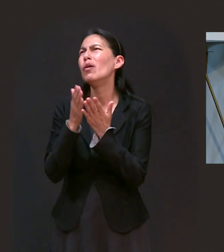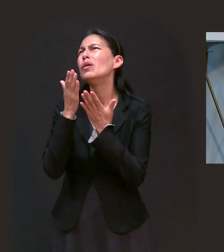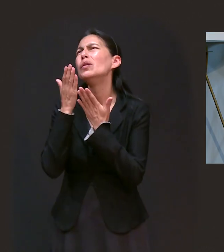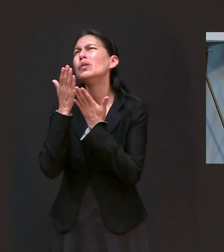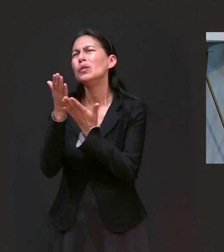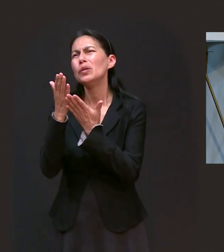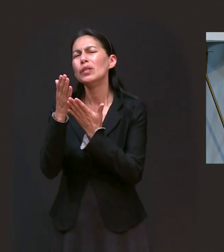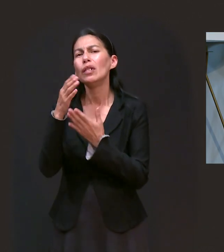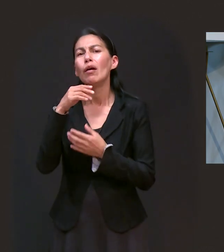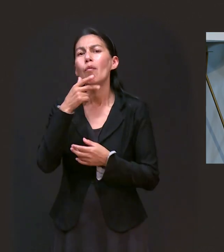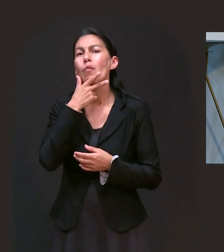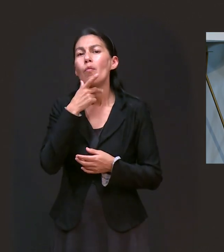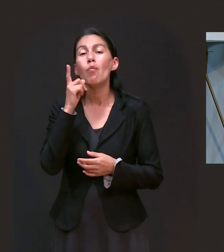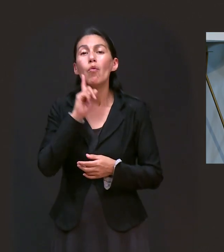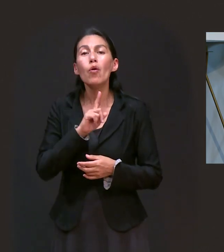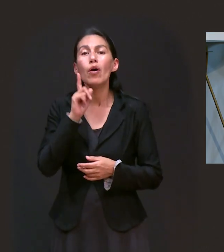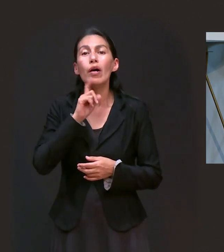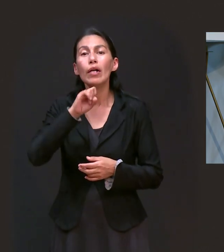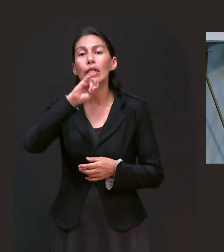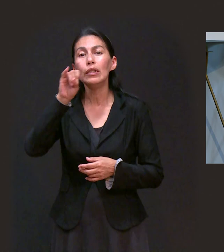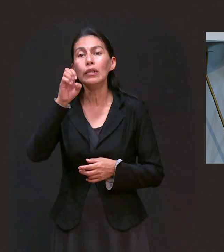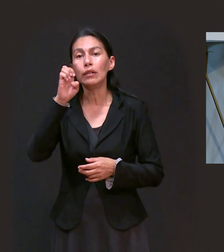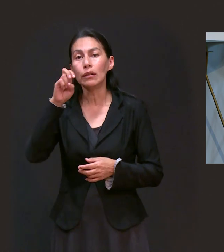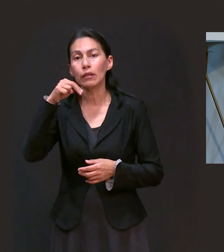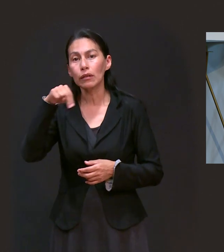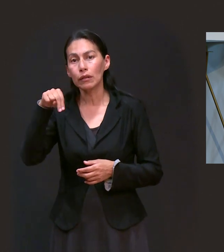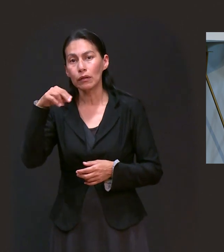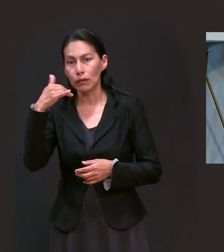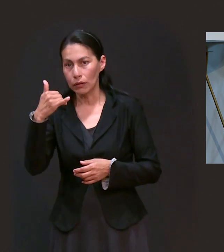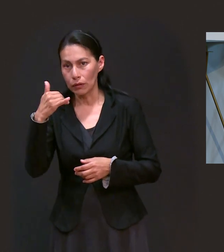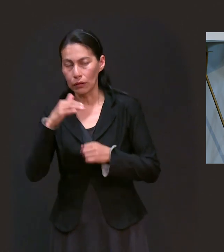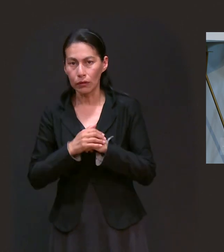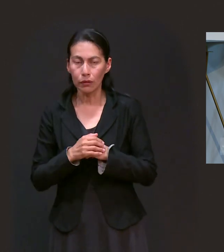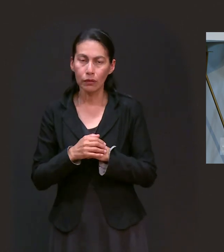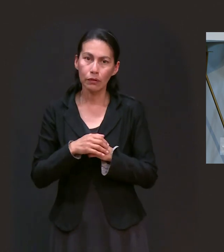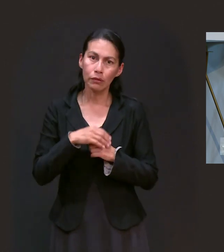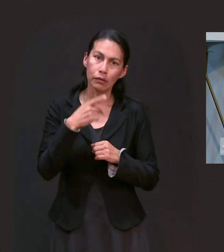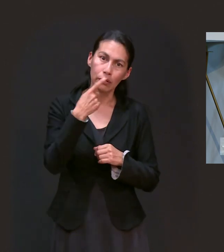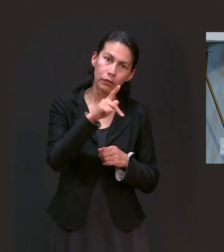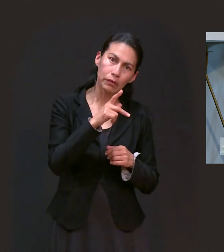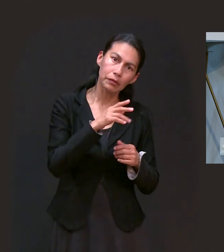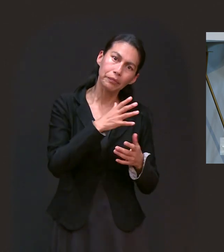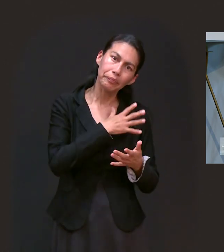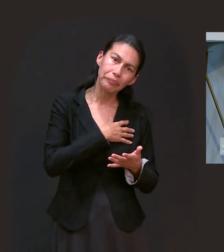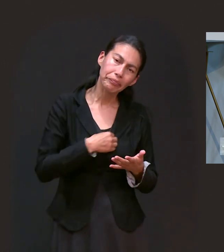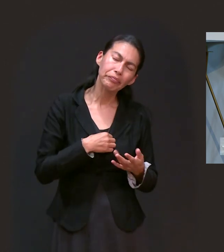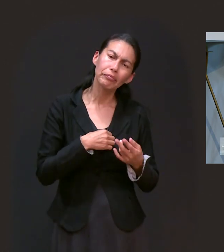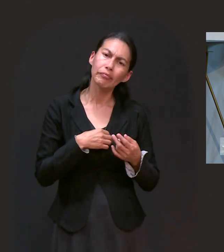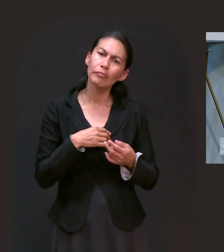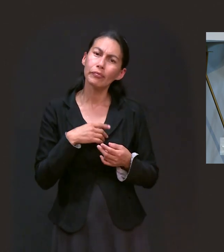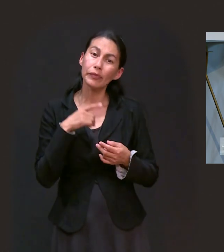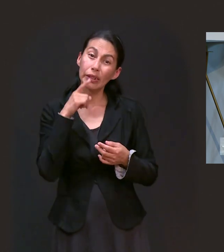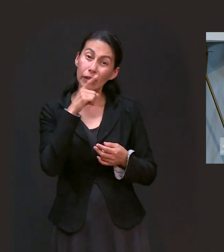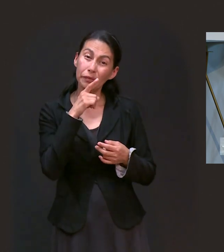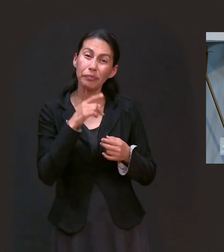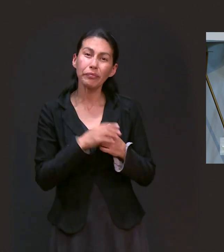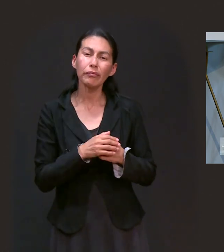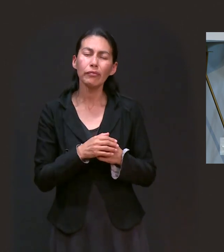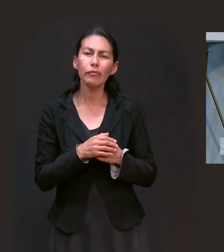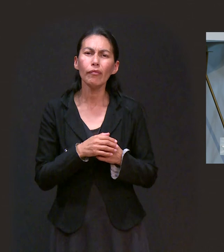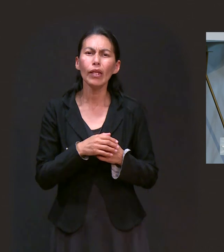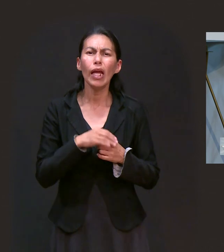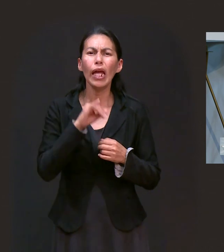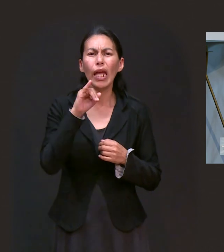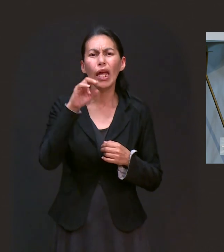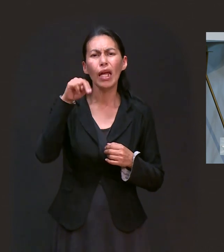suplico por jenny que está en nueva york y sus hijos ingrid y paula también por edith y la